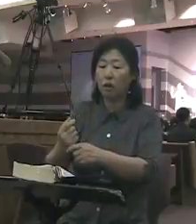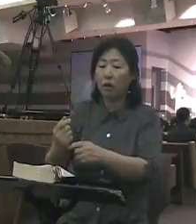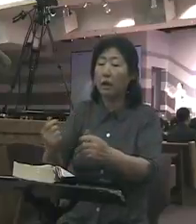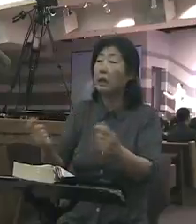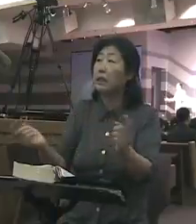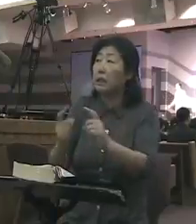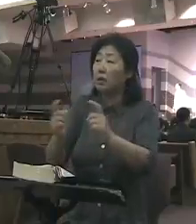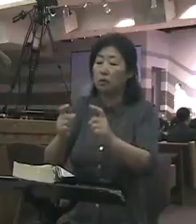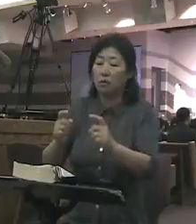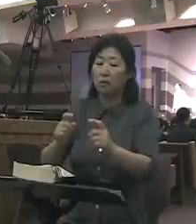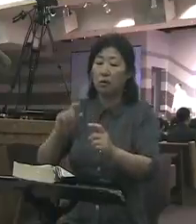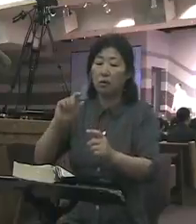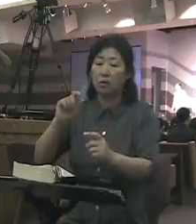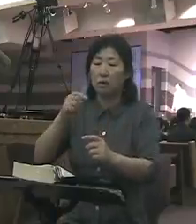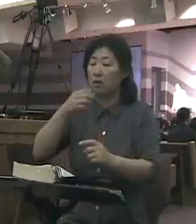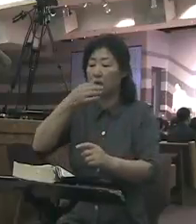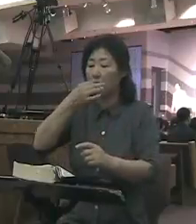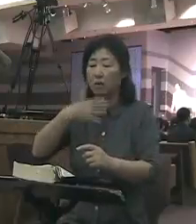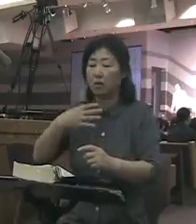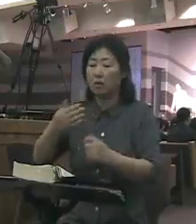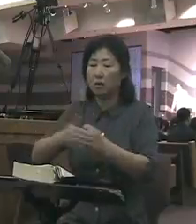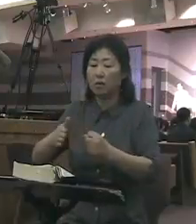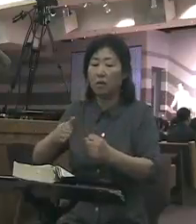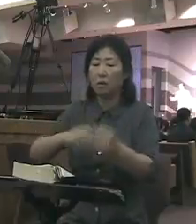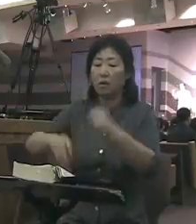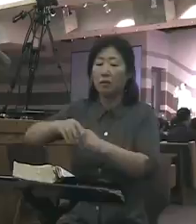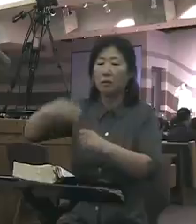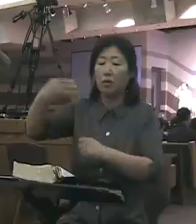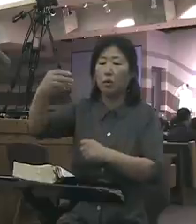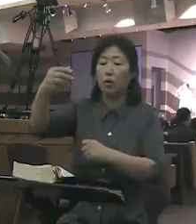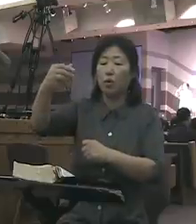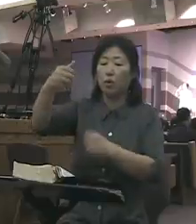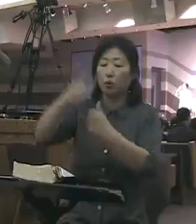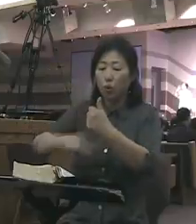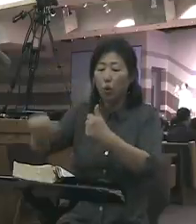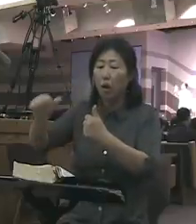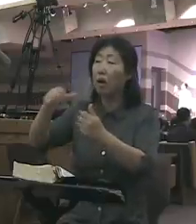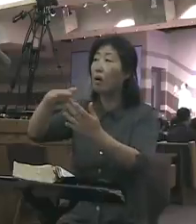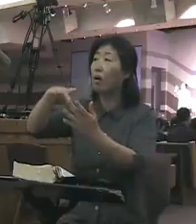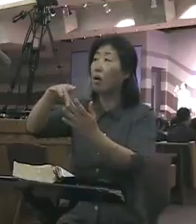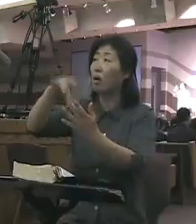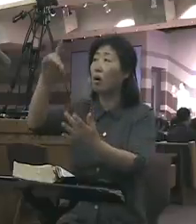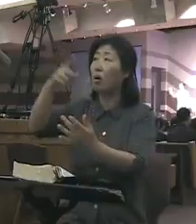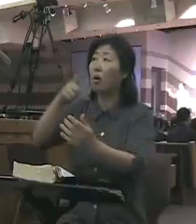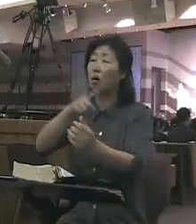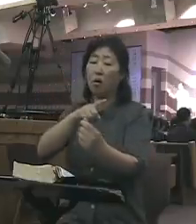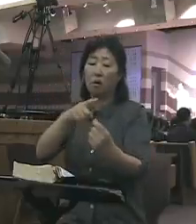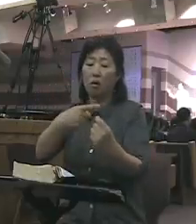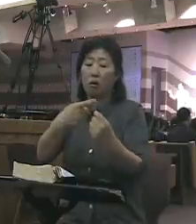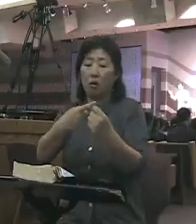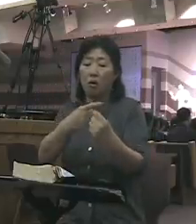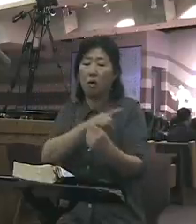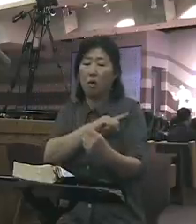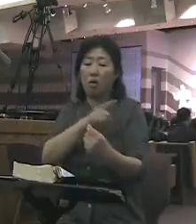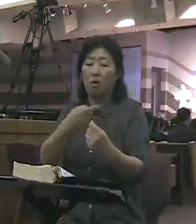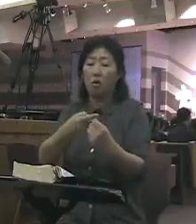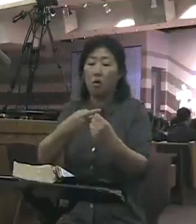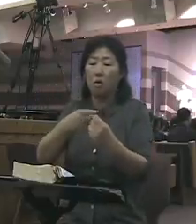먼저 선택하라. 너가 선택하여서 너가 보기에 좋은 땅이 있으면 너는 그쪽으로 가고 나는 다른 쪽으로 가리라.